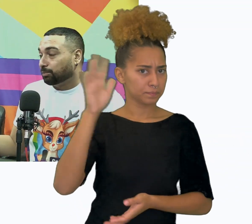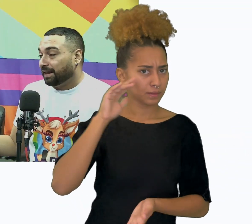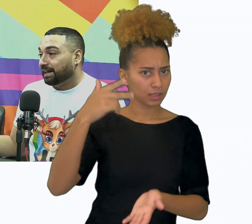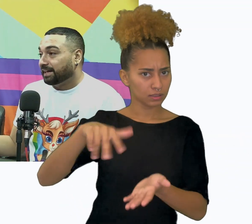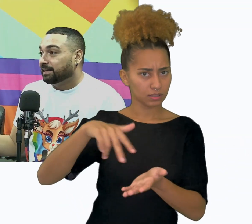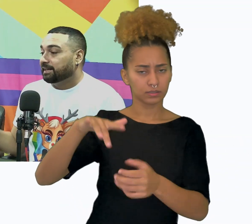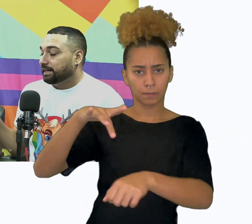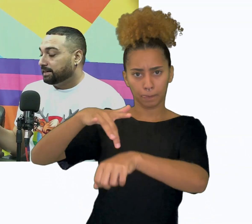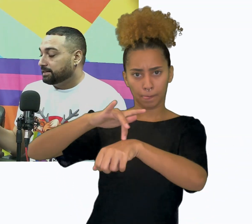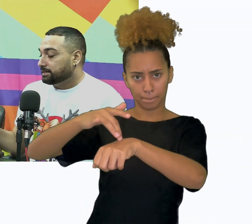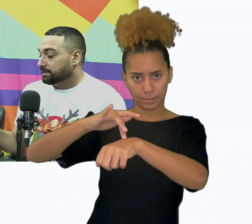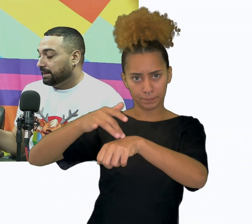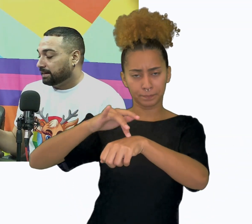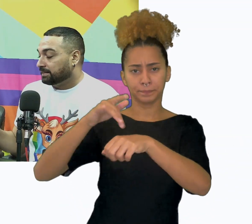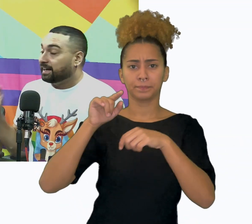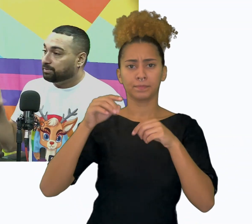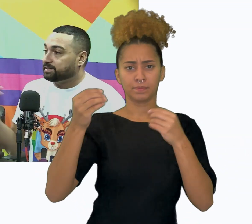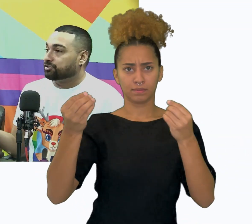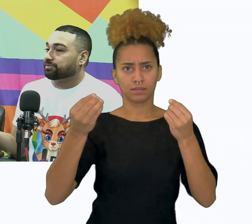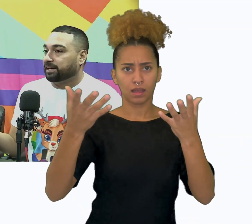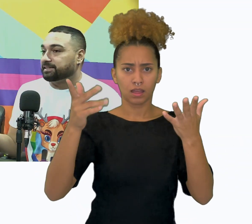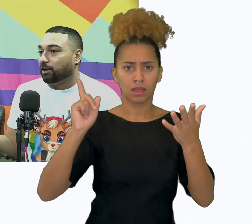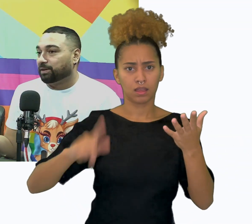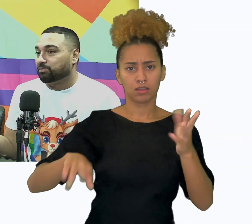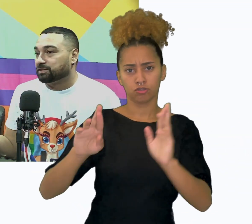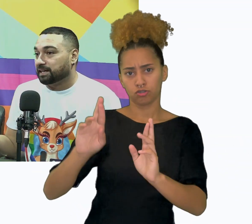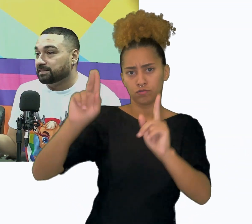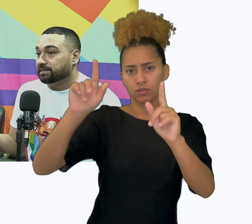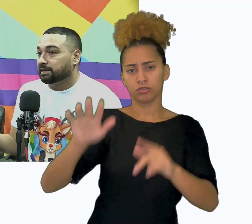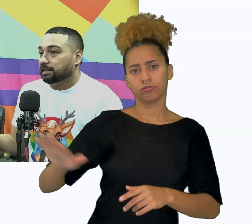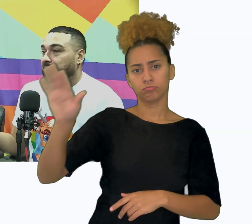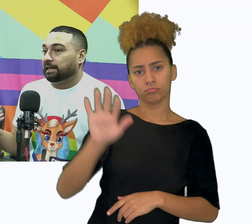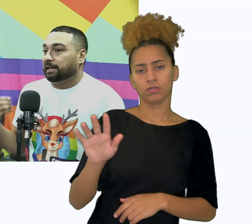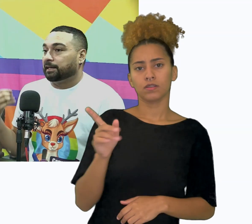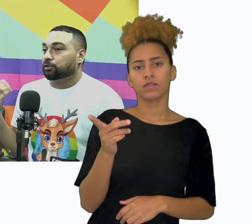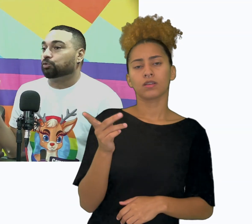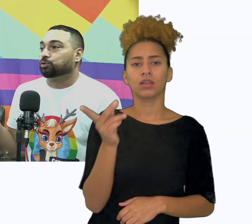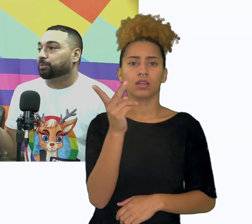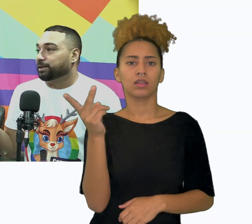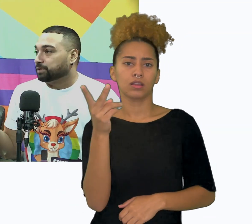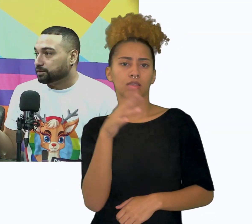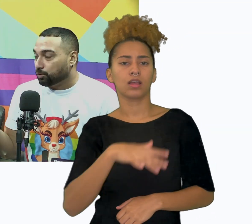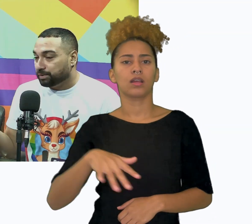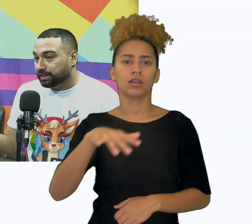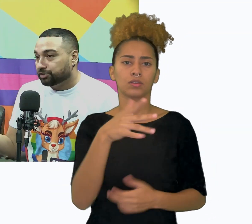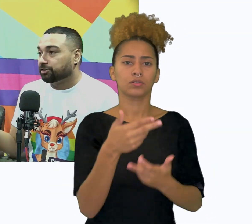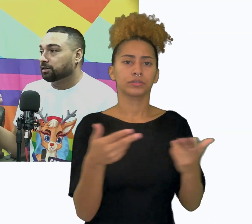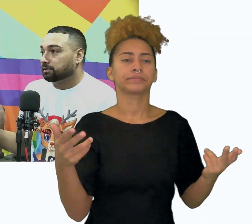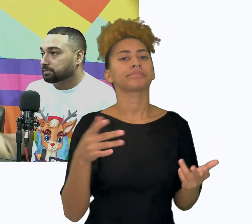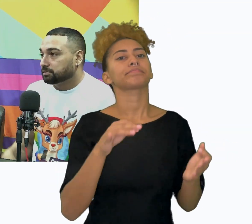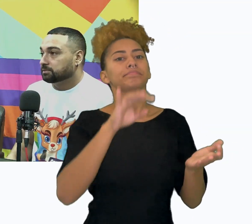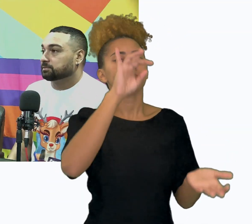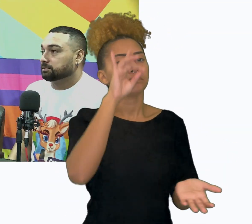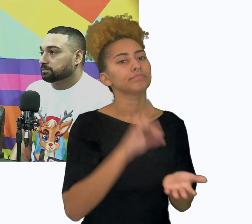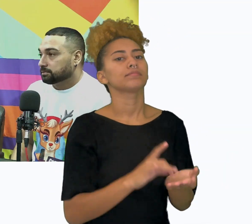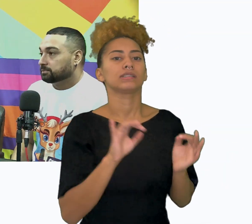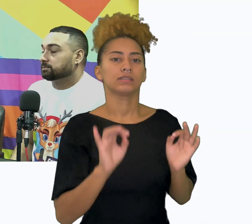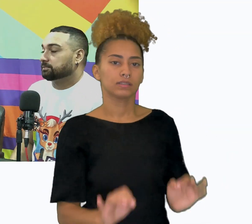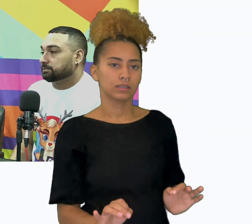o balé, eles deram esse diferencial para vocês no meio transformista? Com toda